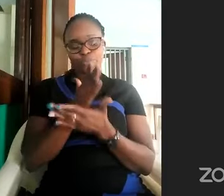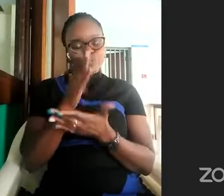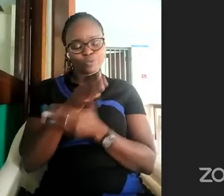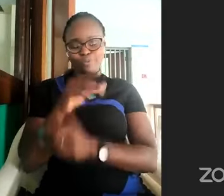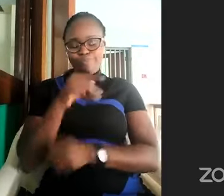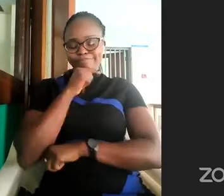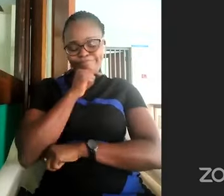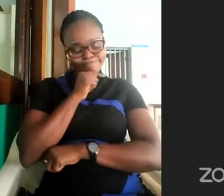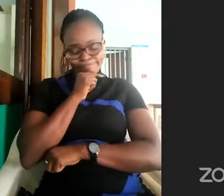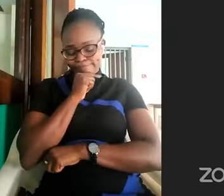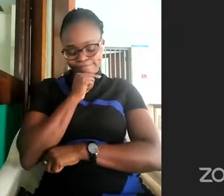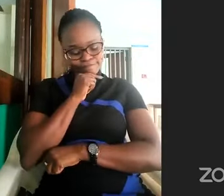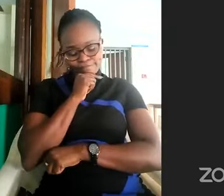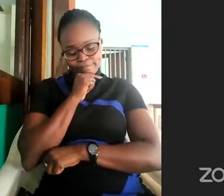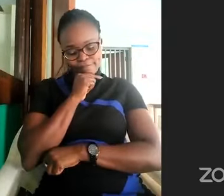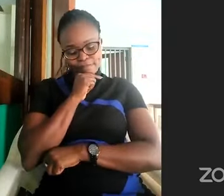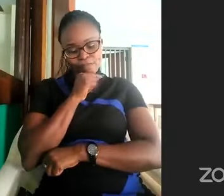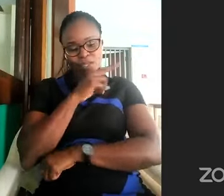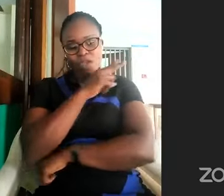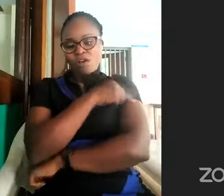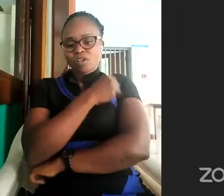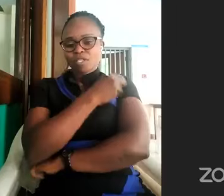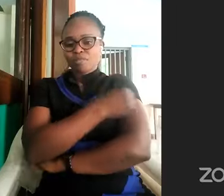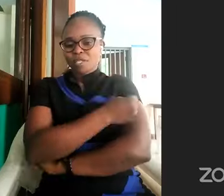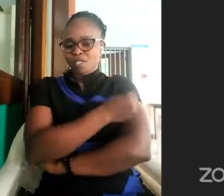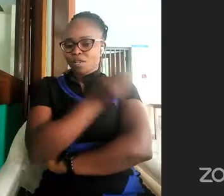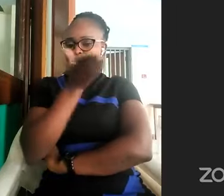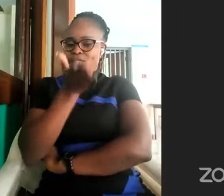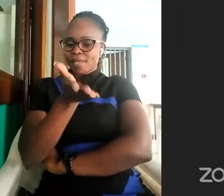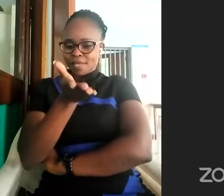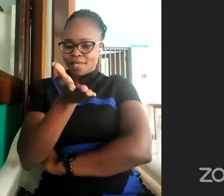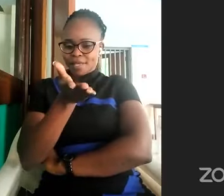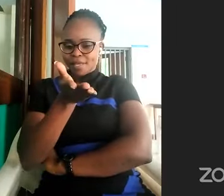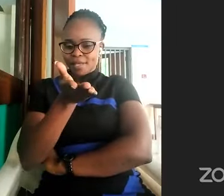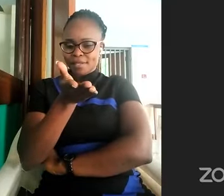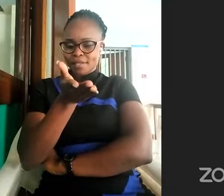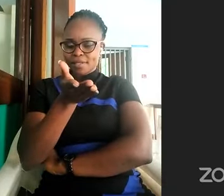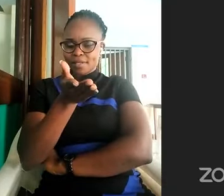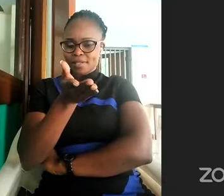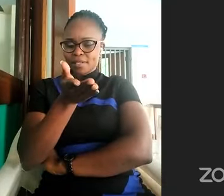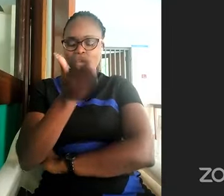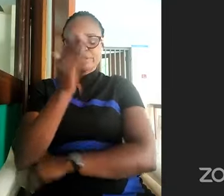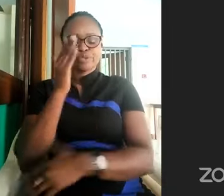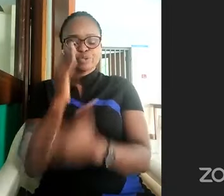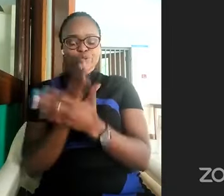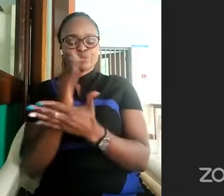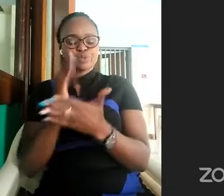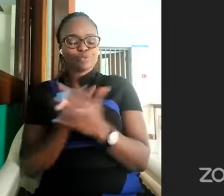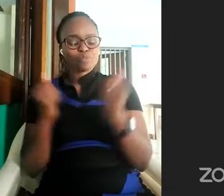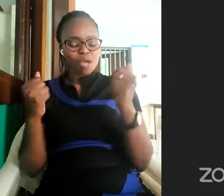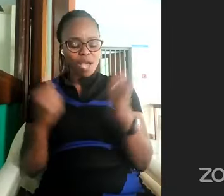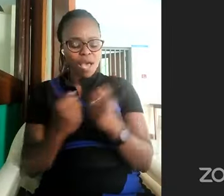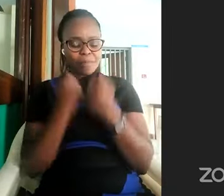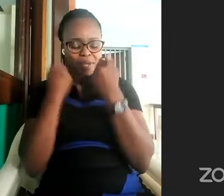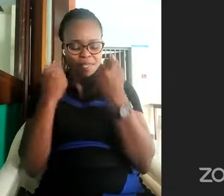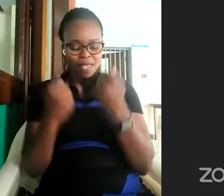katika hospitali ni kitu ambacho kiko si hati cha kutunga. Ni vitu ambavyo tumevipitia. Unapata